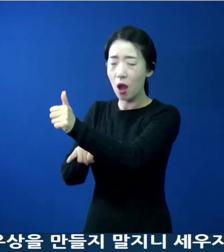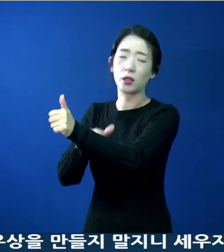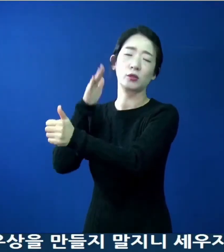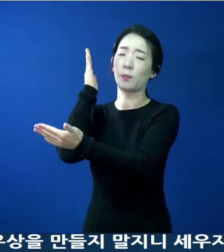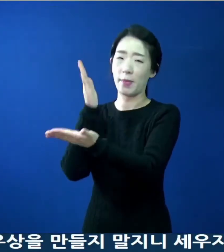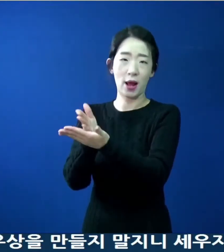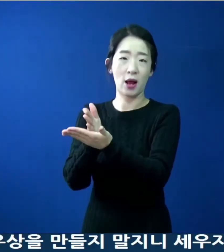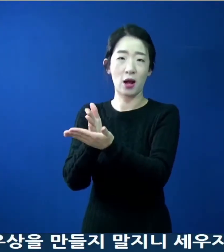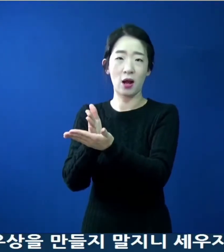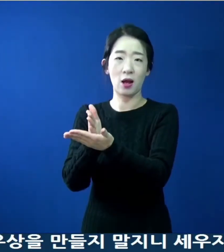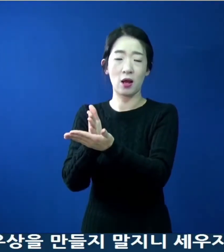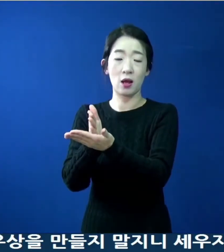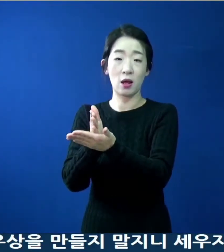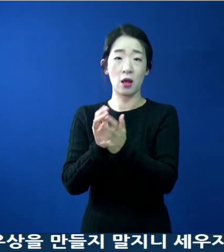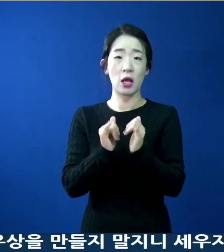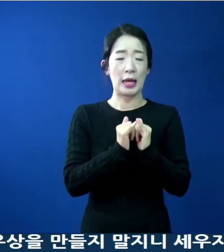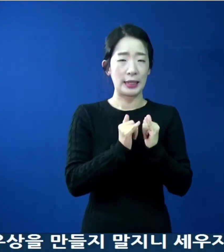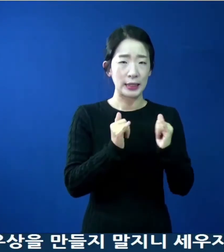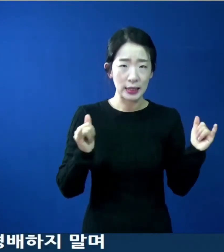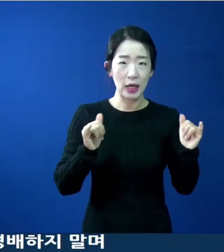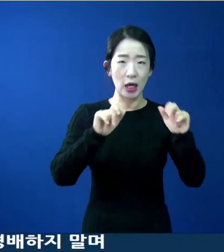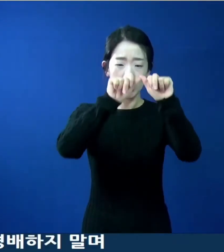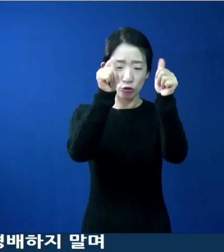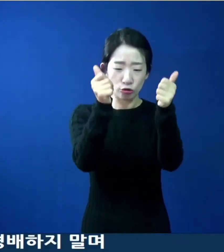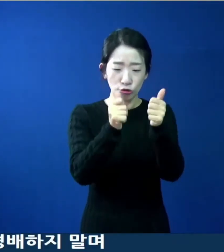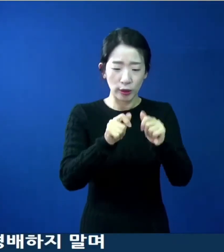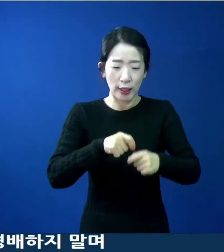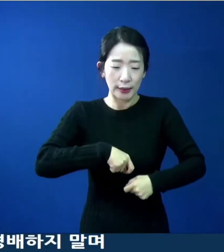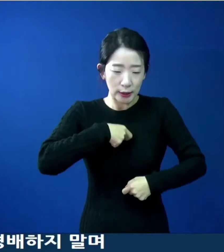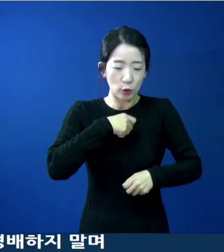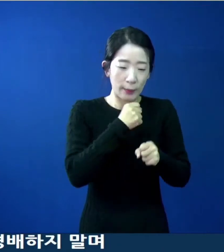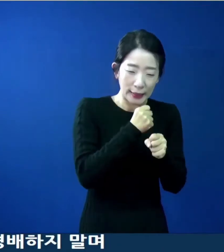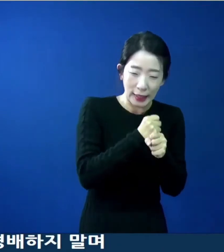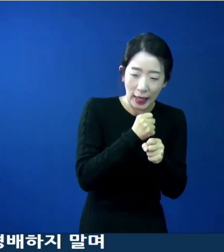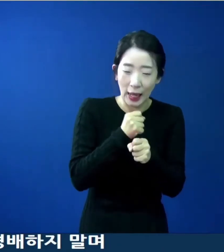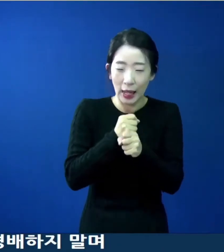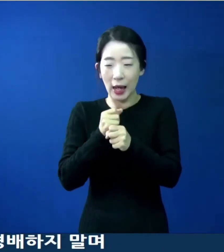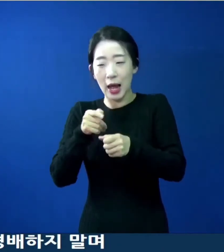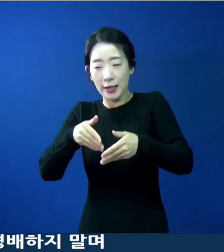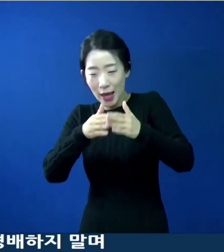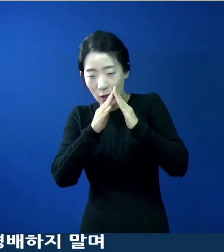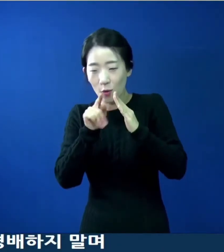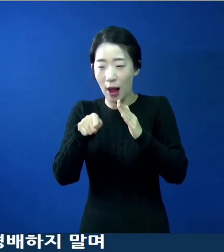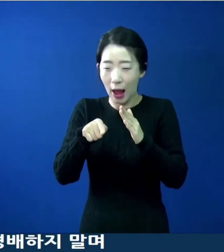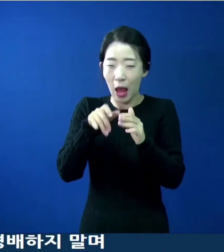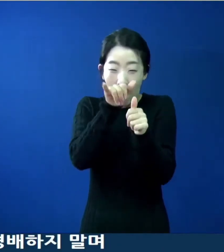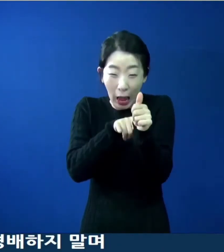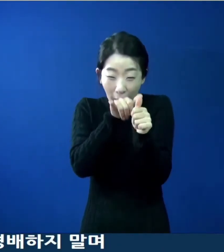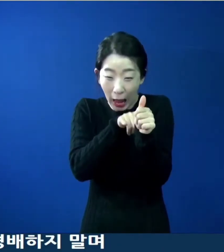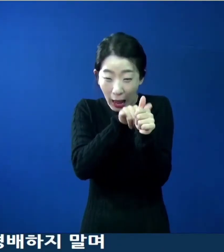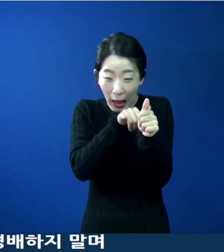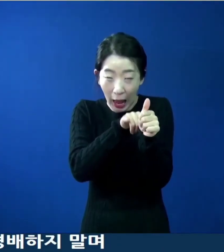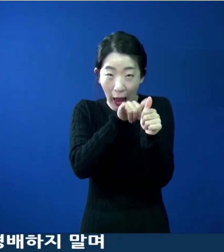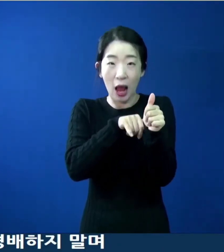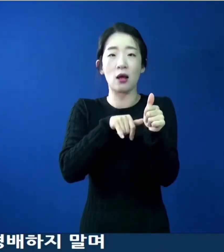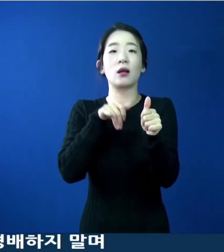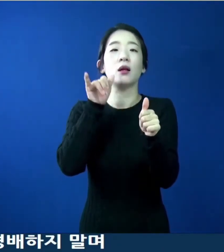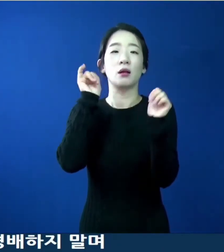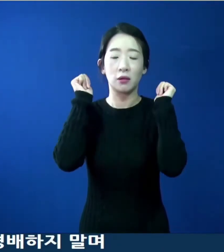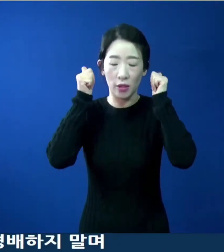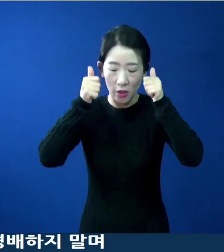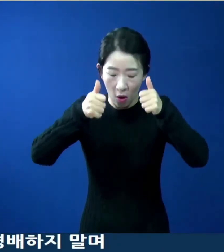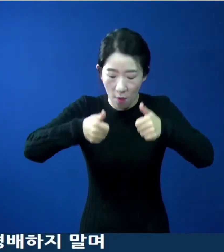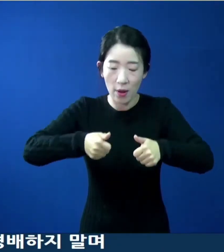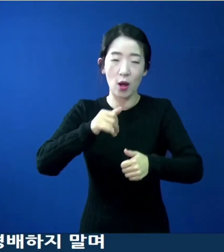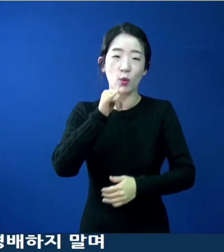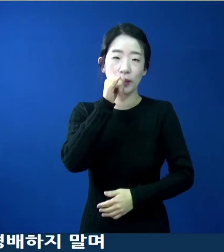우리는 인간들이 우상을 스스로 만들기도 하고 세우기도 하고 그것을 섬기며 경배하기도